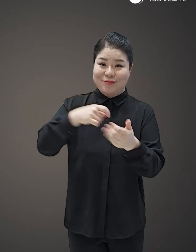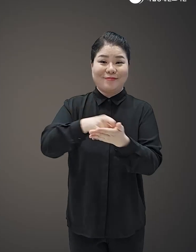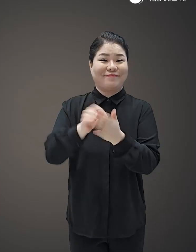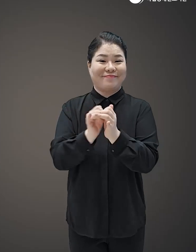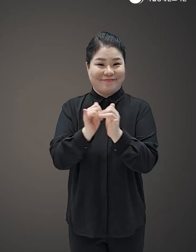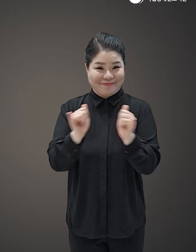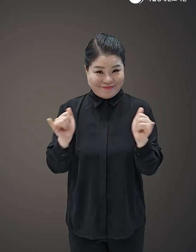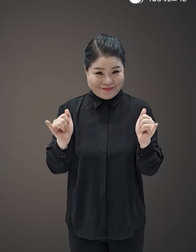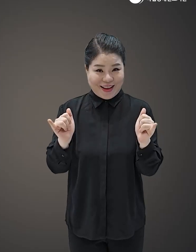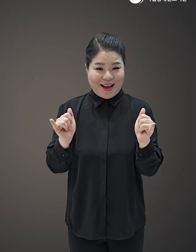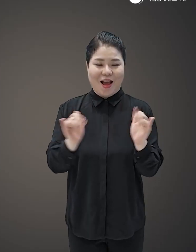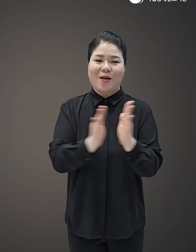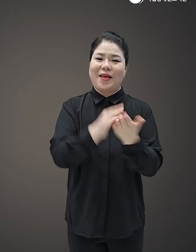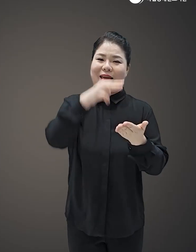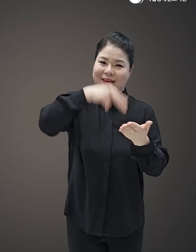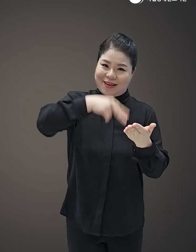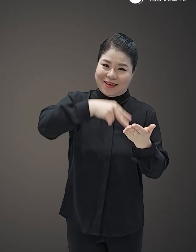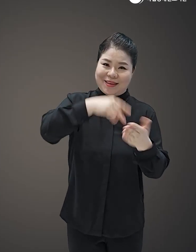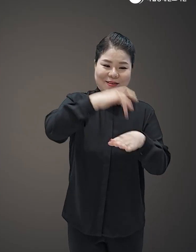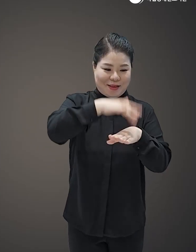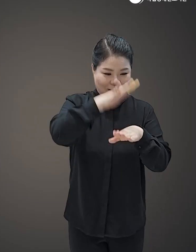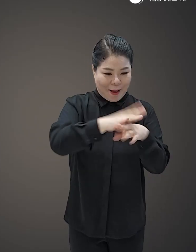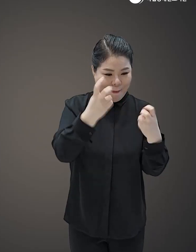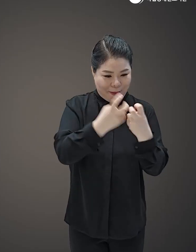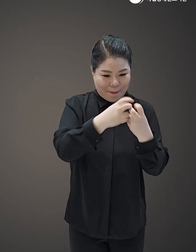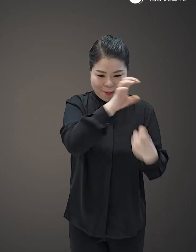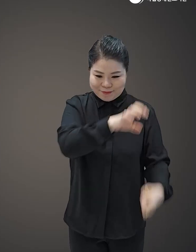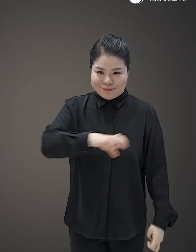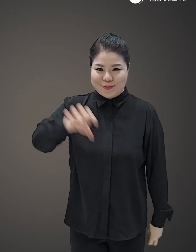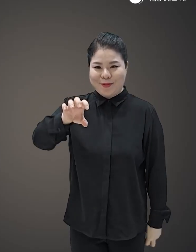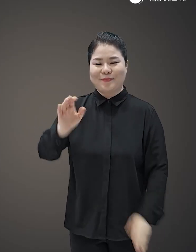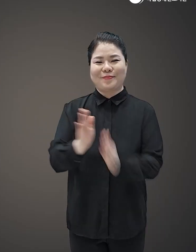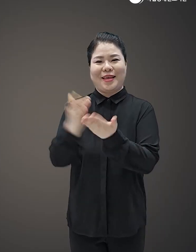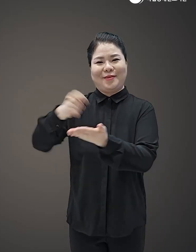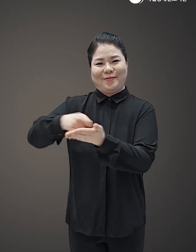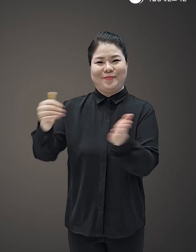저자가 탄탄한 독서 습관 노하우를 담았다.